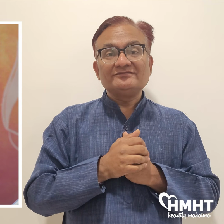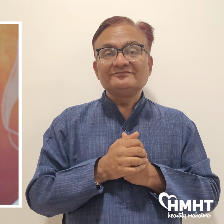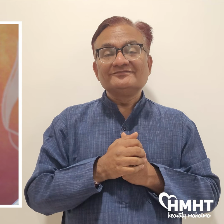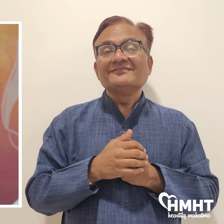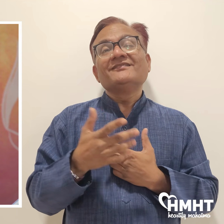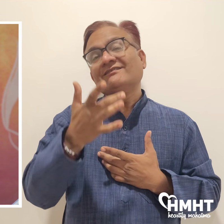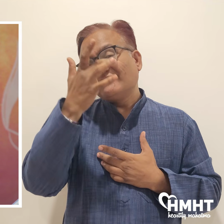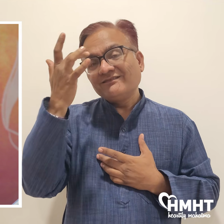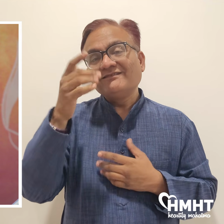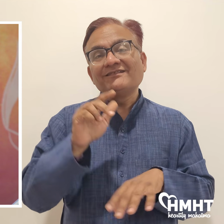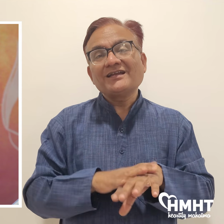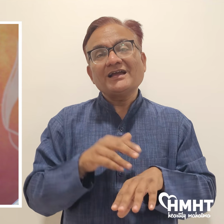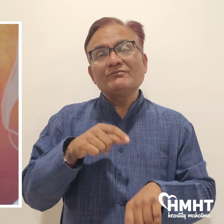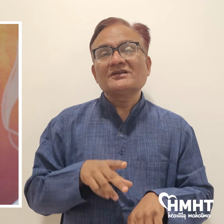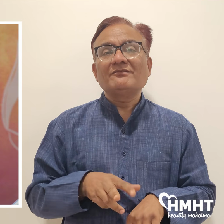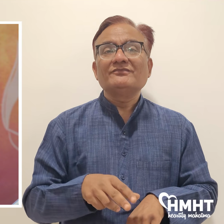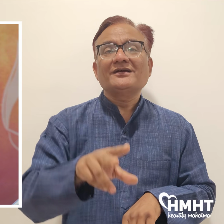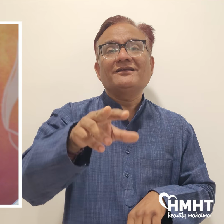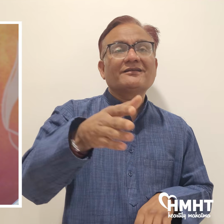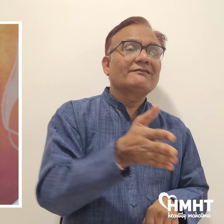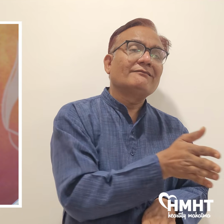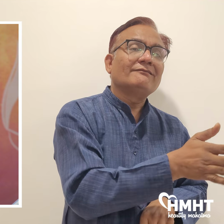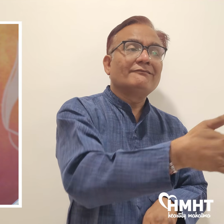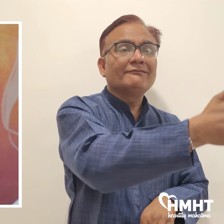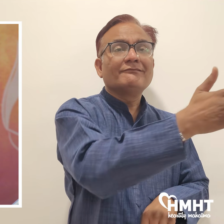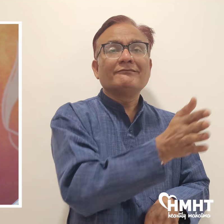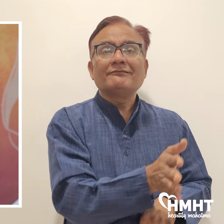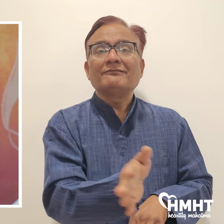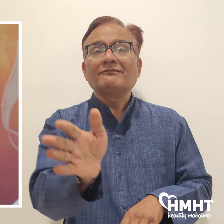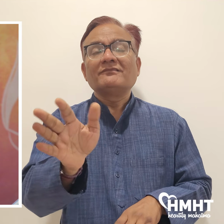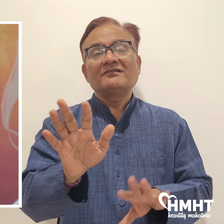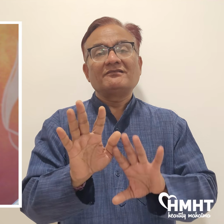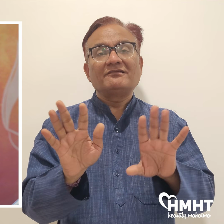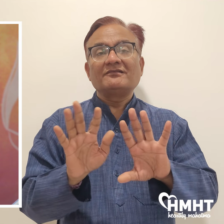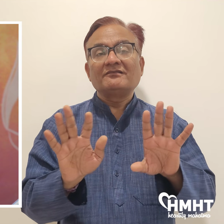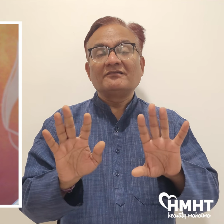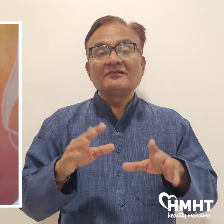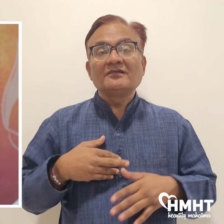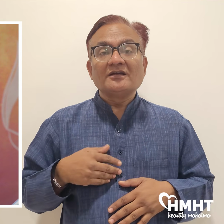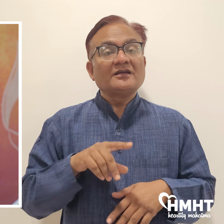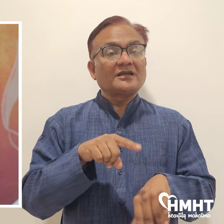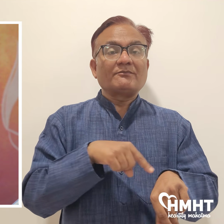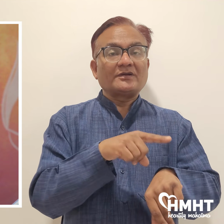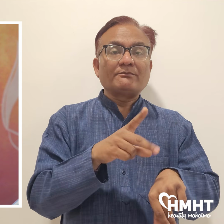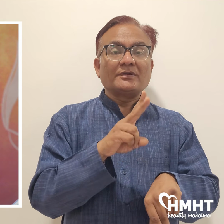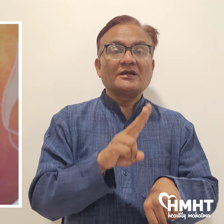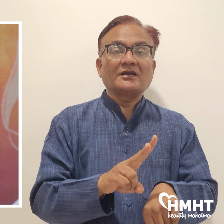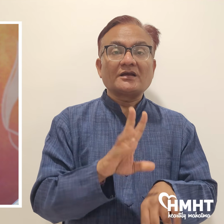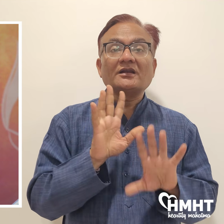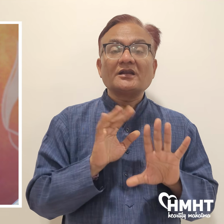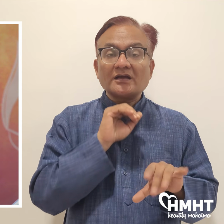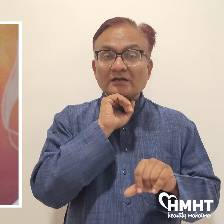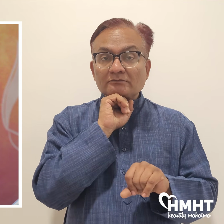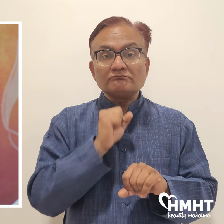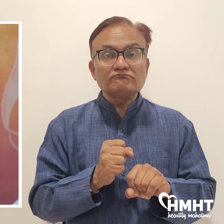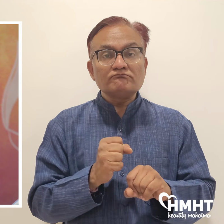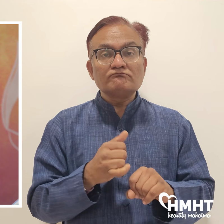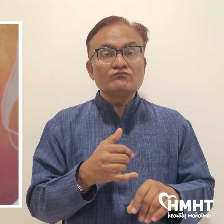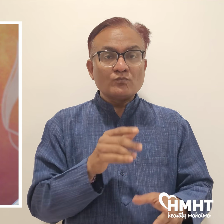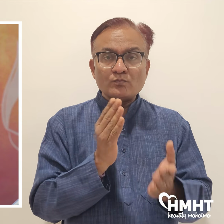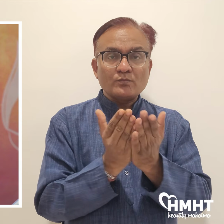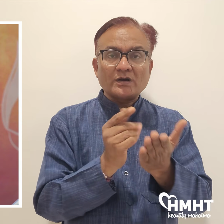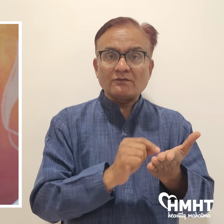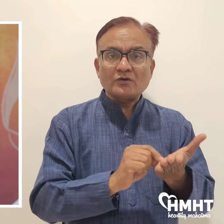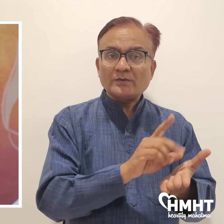અને મન ચલાવે એમ ચાલીએ તો કે ના આપણે બ્રેક મારો, ના મારું આટલું પૂરું કરું છું, 1 કલાક બેસીને પૂરું કરું, પછી બીજું 1 કલાક પૂરું